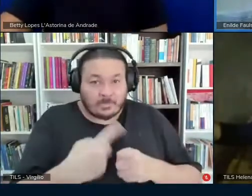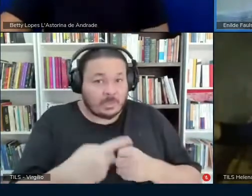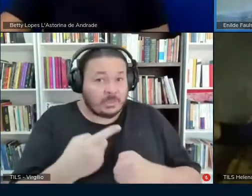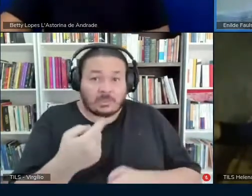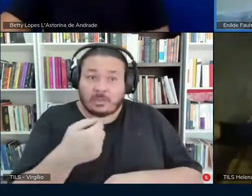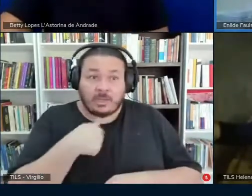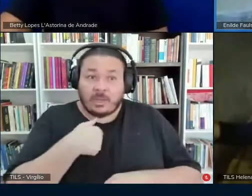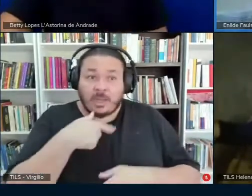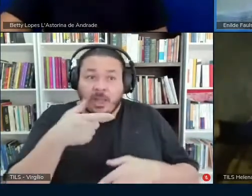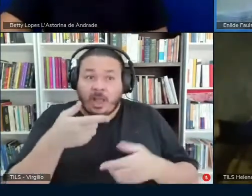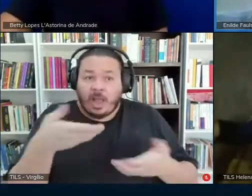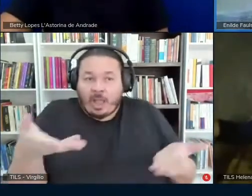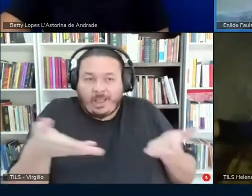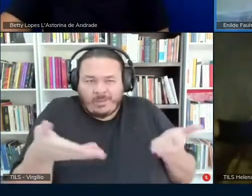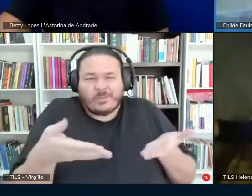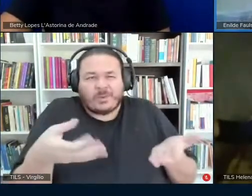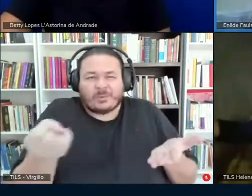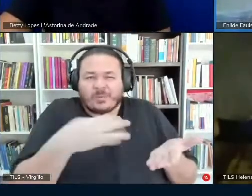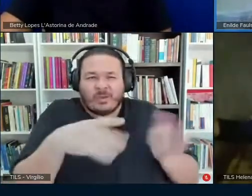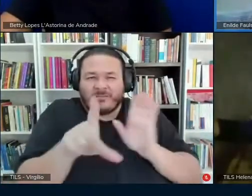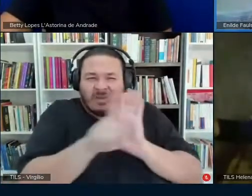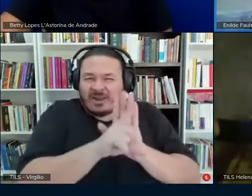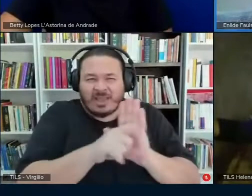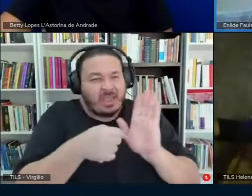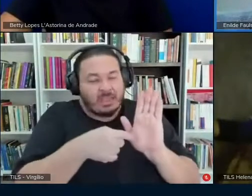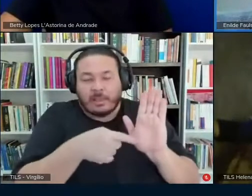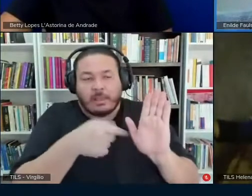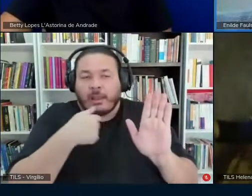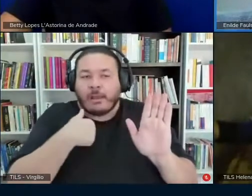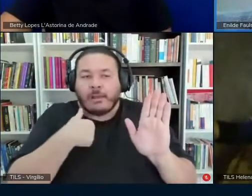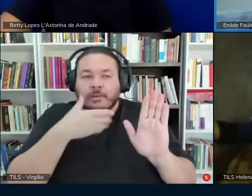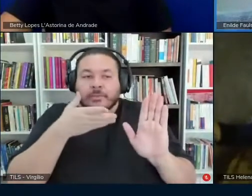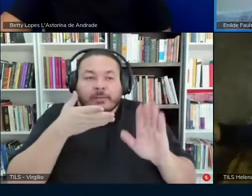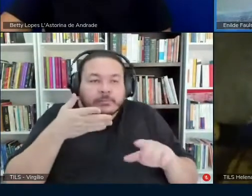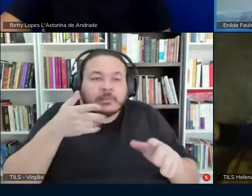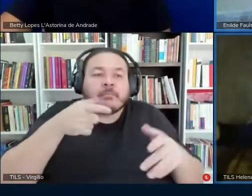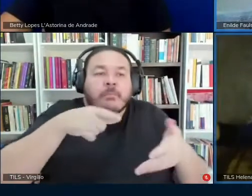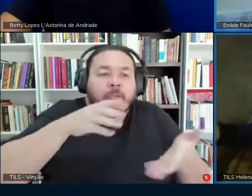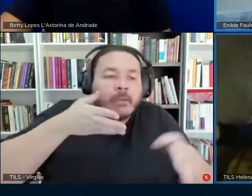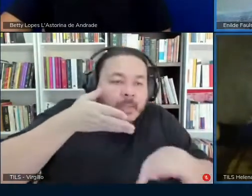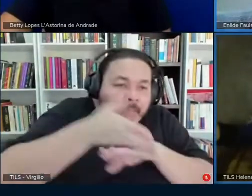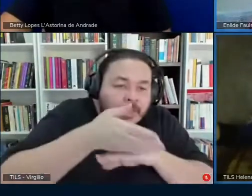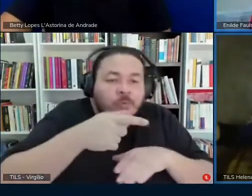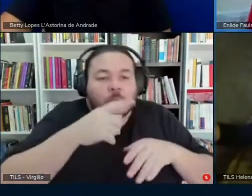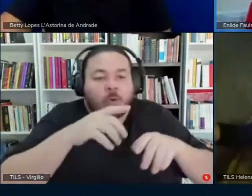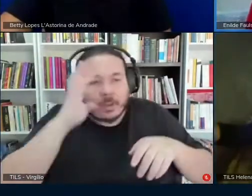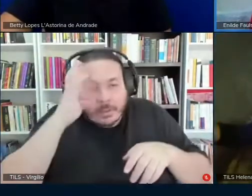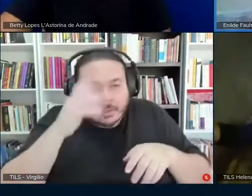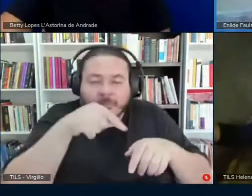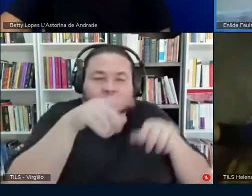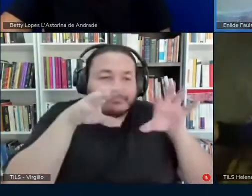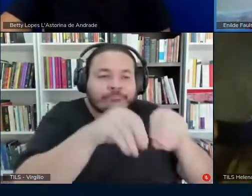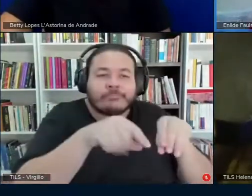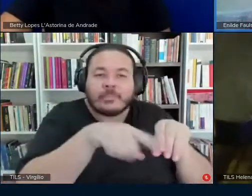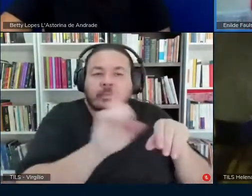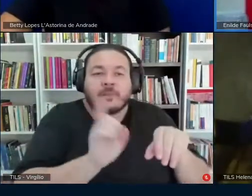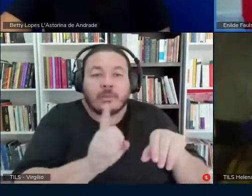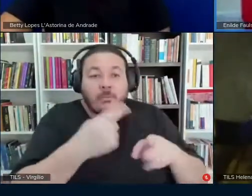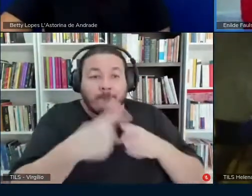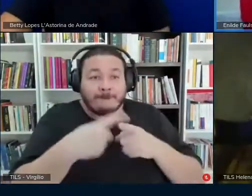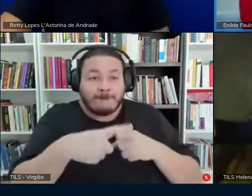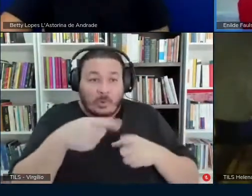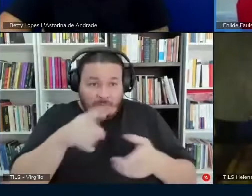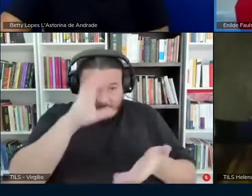nenhuma lei agora, dessas leis novas, nem no novo currículo, porque a tese dele está no final